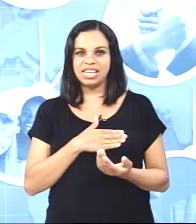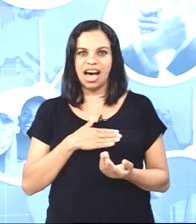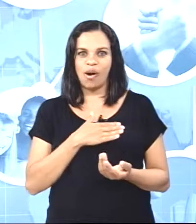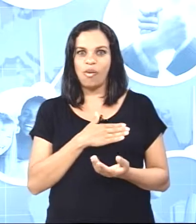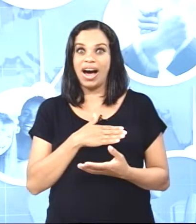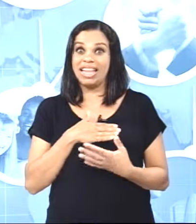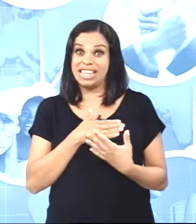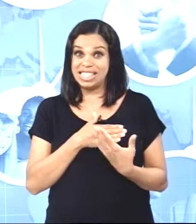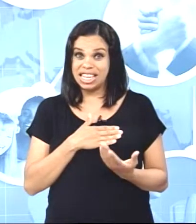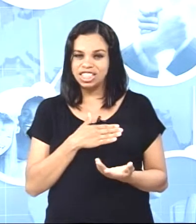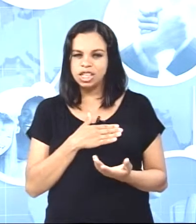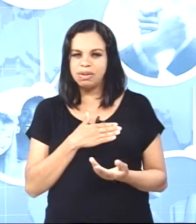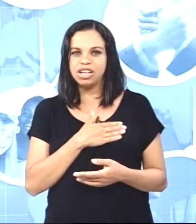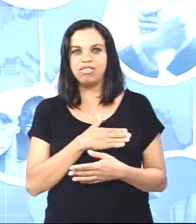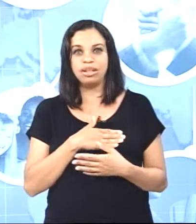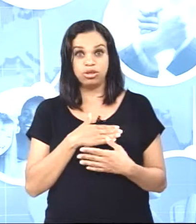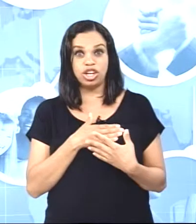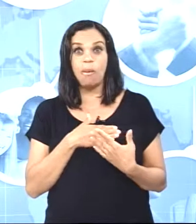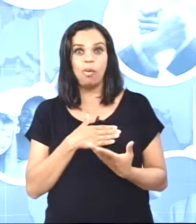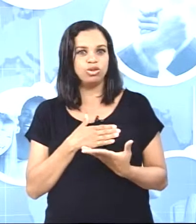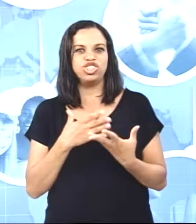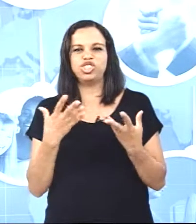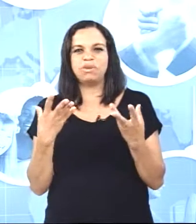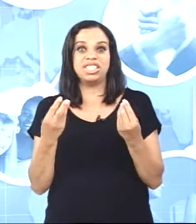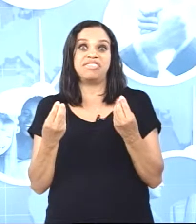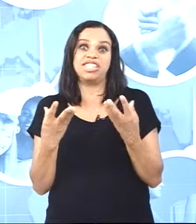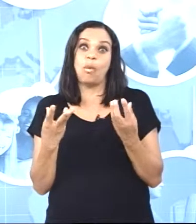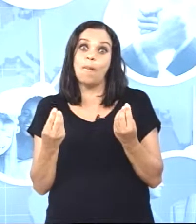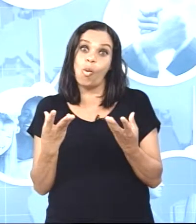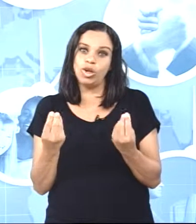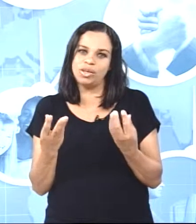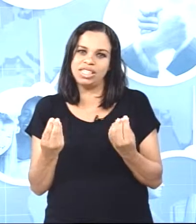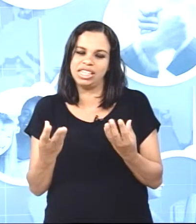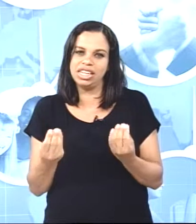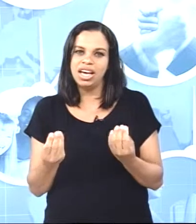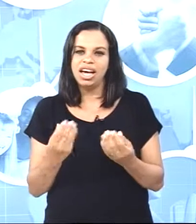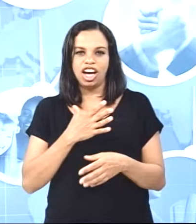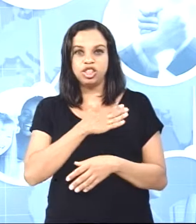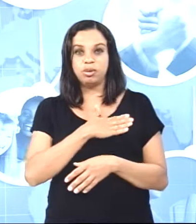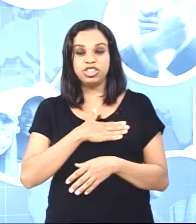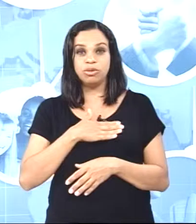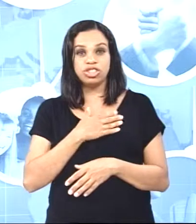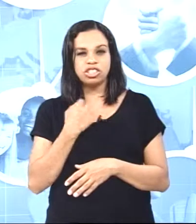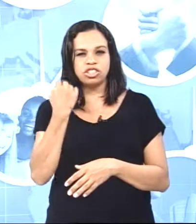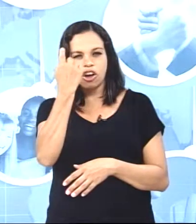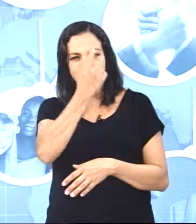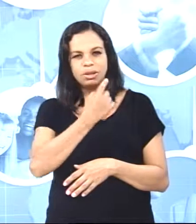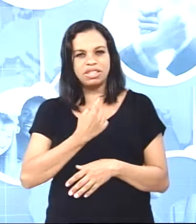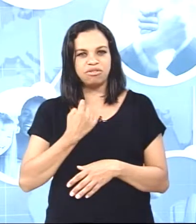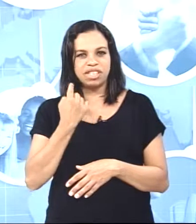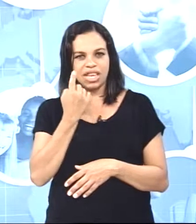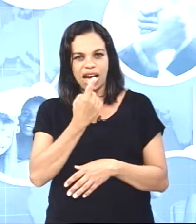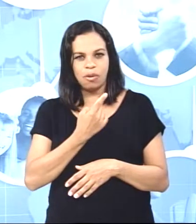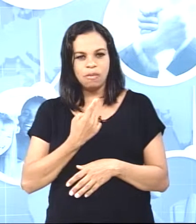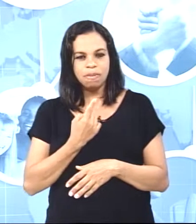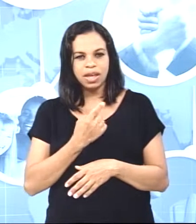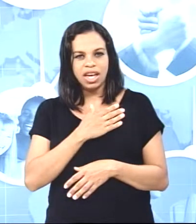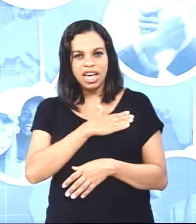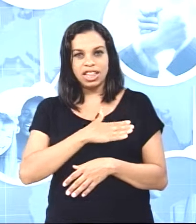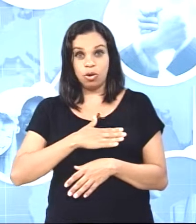facial. A intensidade da expressão vai demonstrar o muito. A gente não precisa fazer o muito assim. A gente pode demonstrar só na expressão facial. Então,